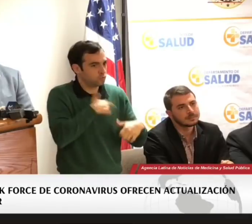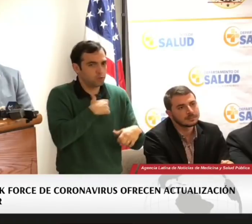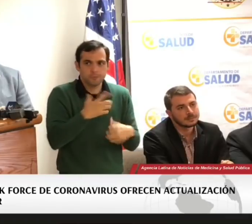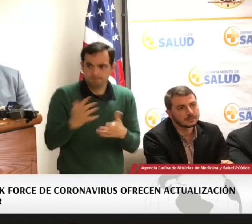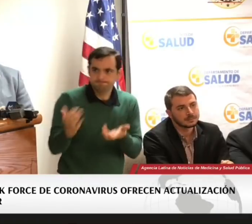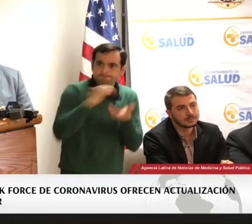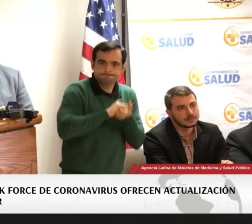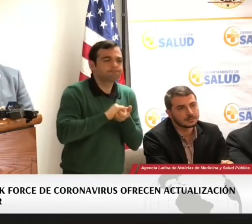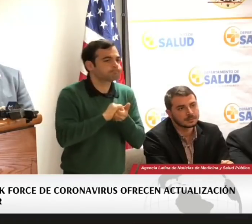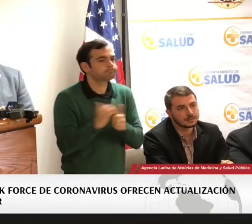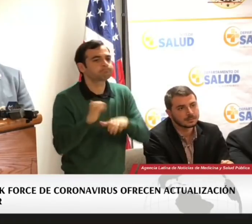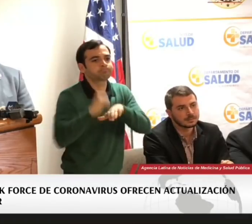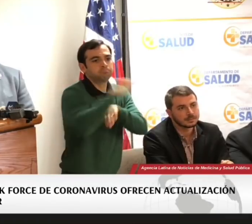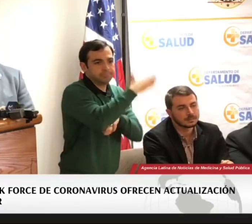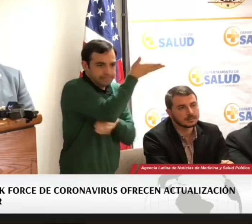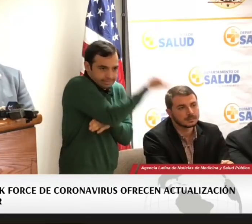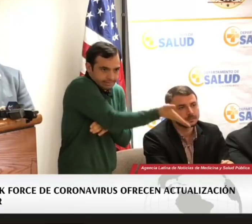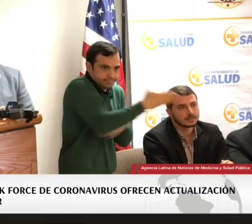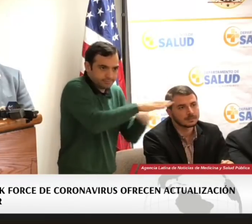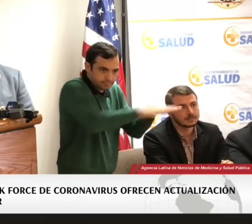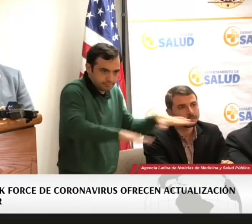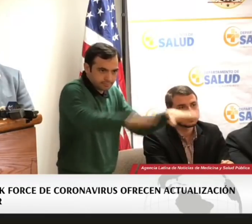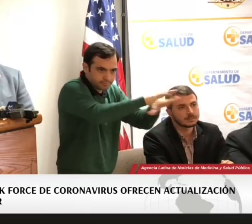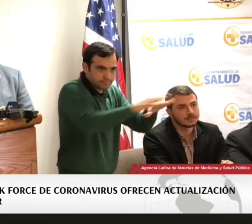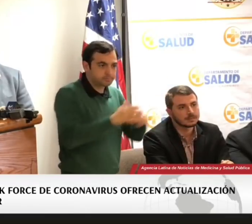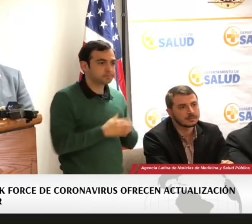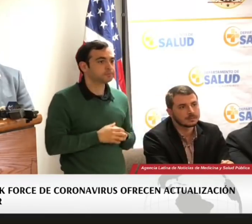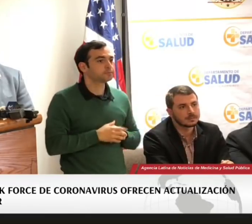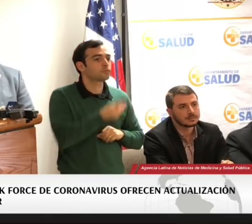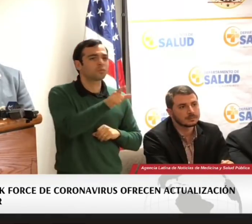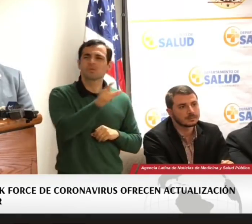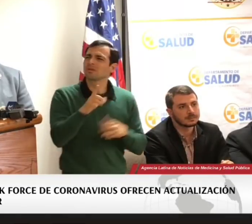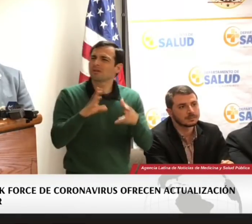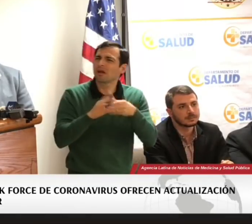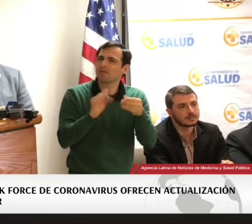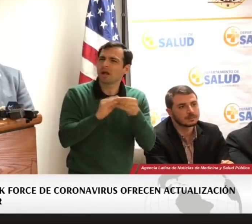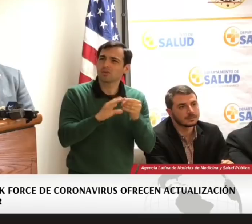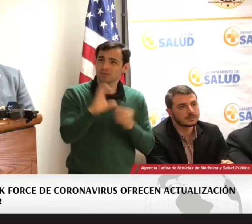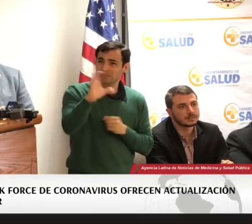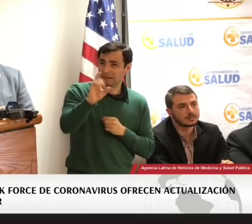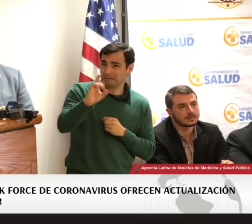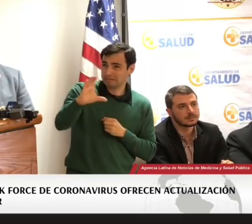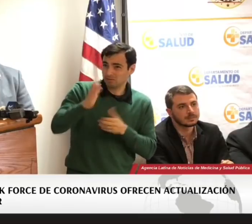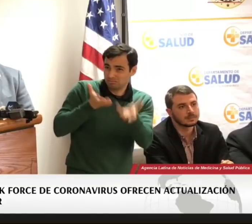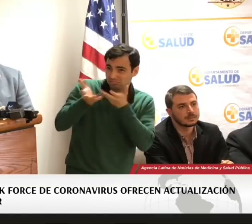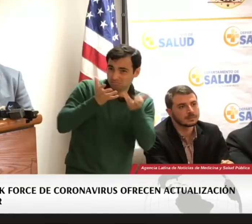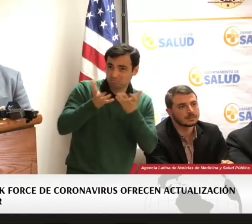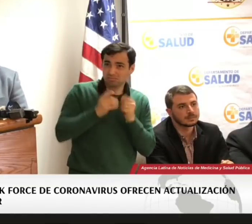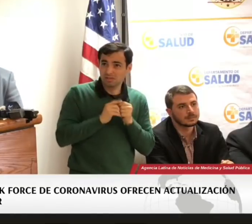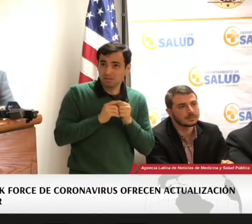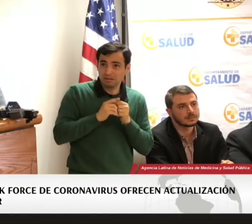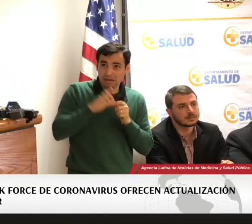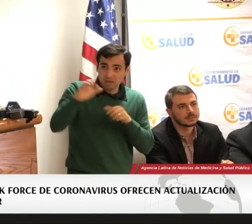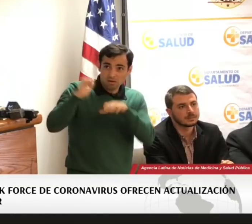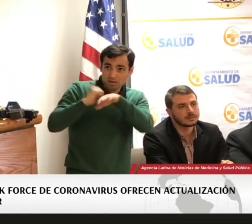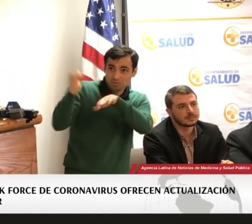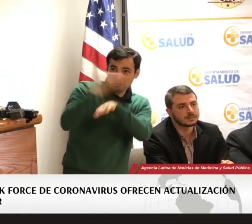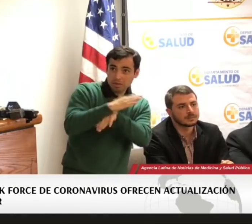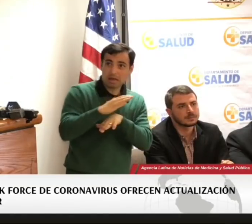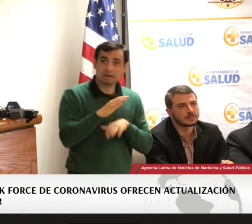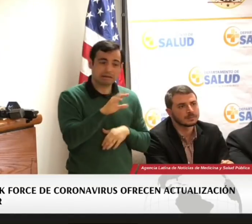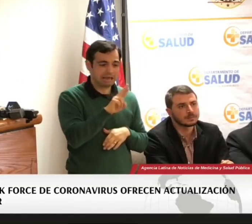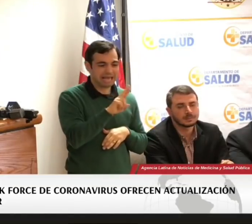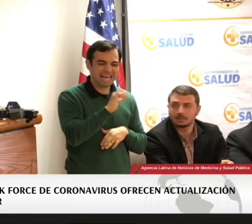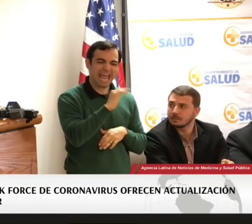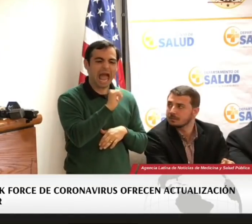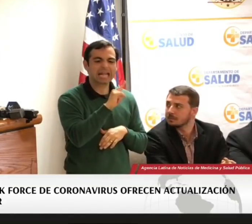día. Secretario, usted mencionó que hablaron con CDC para que posiblemente Dengue Branch pueda enviar reactivos a lo que